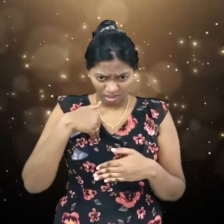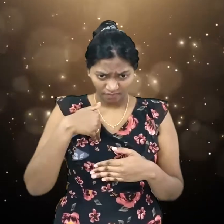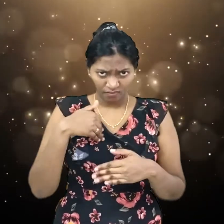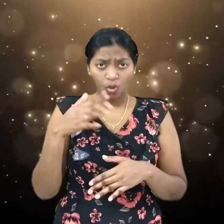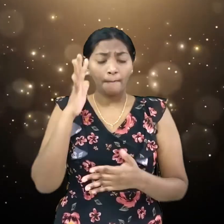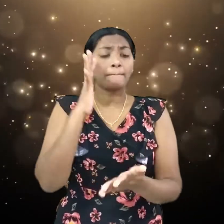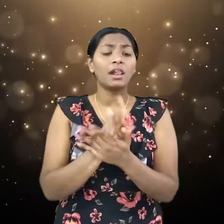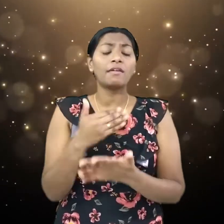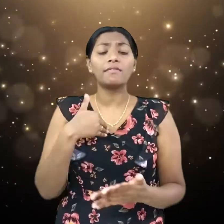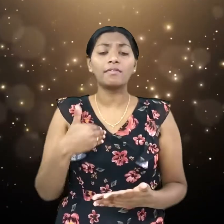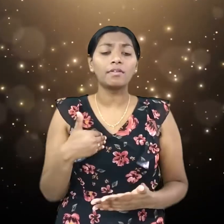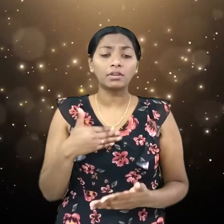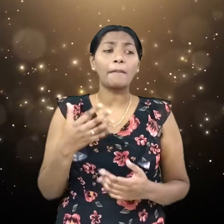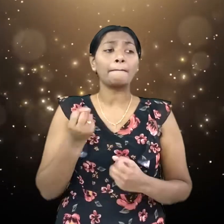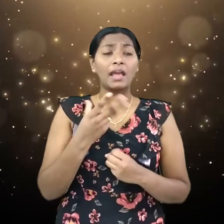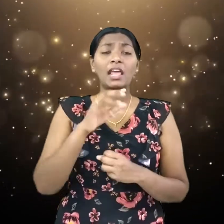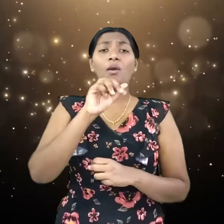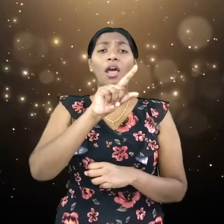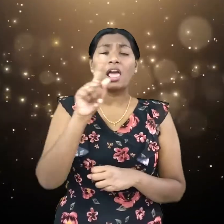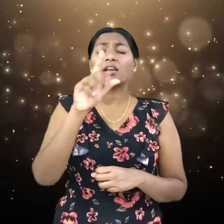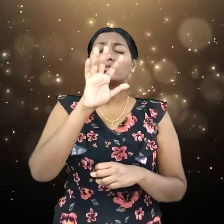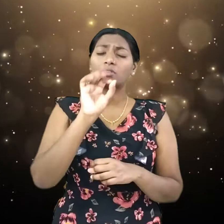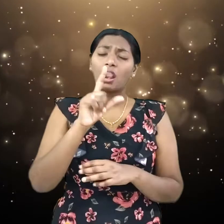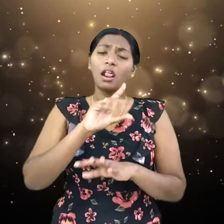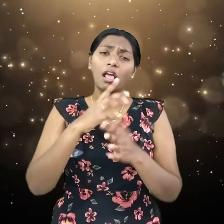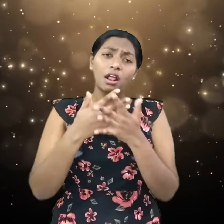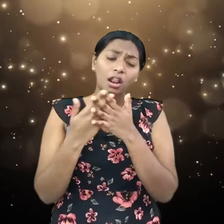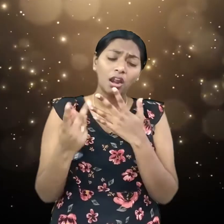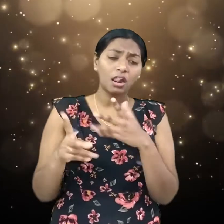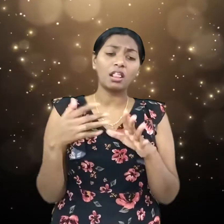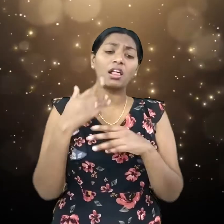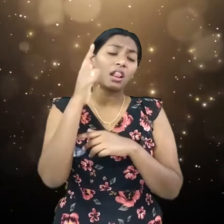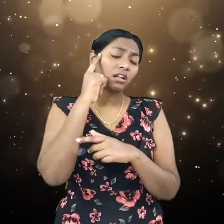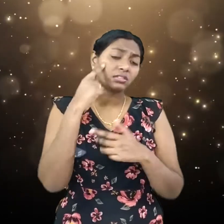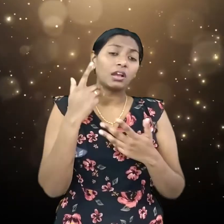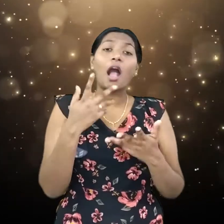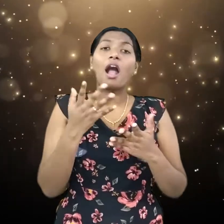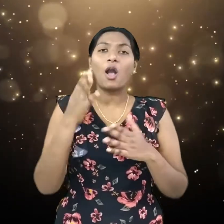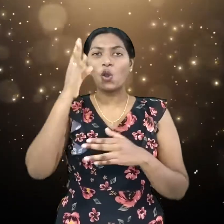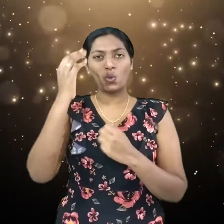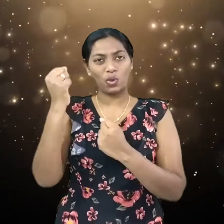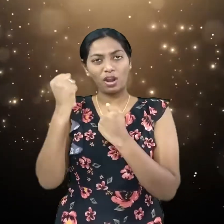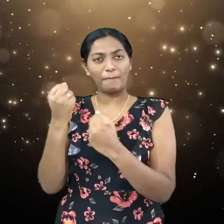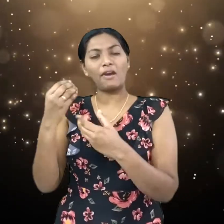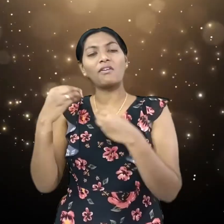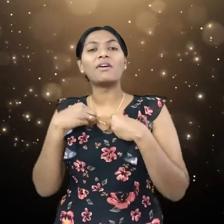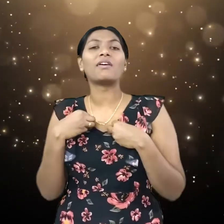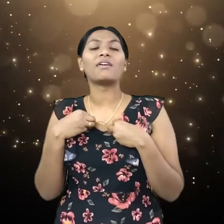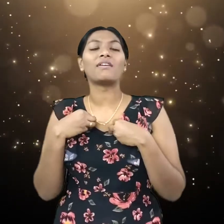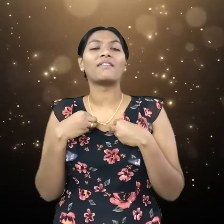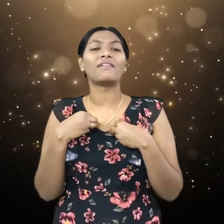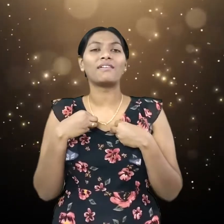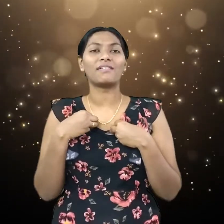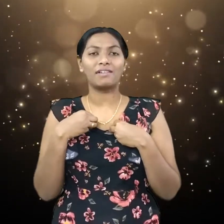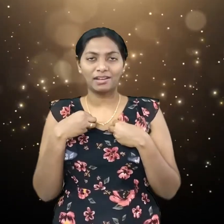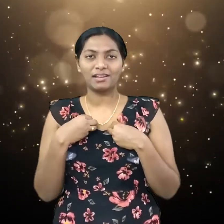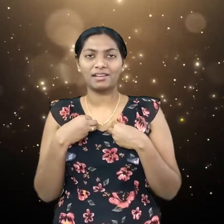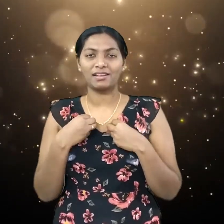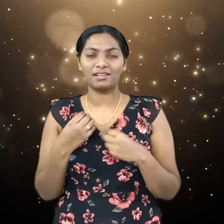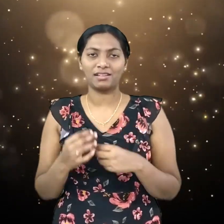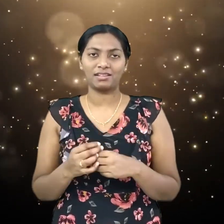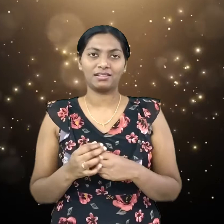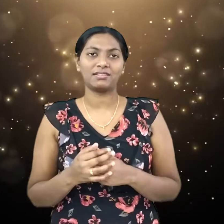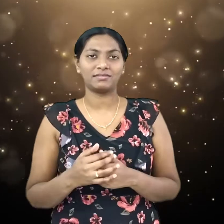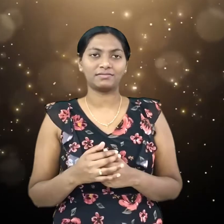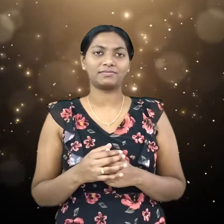आते? क्यों हजारों करोड़ लाखों लोग हमारी सुनते? क्योंकि हमारे ऊपर क्या हुआ है? अनुग्रह। प्रेज़ द लॉर्ड। मैं परमेश्वर के